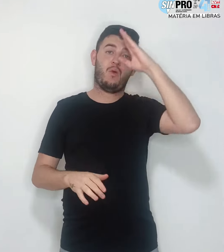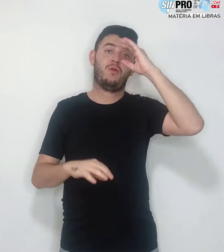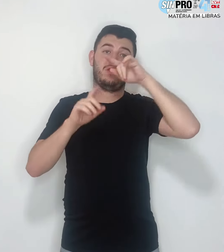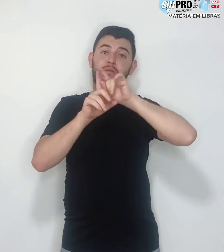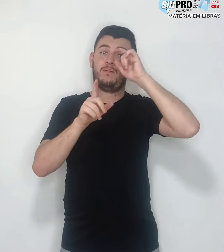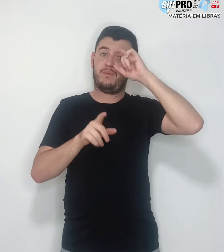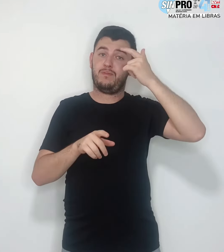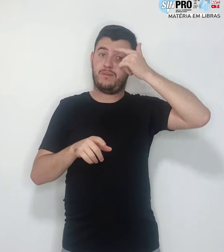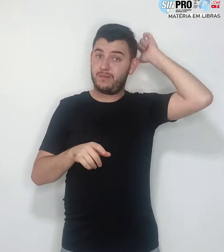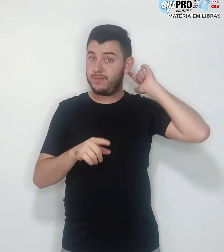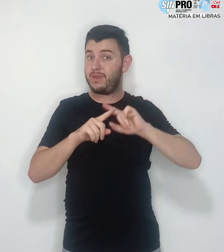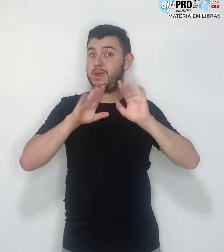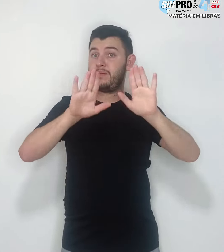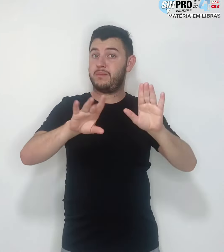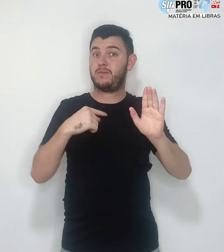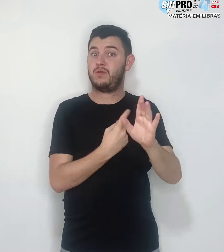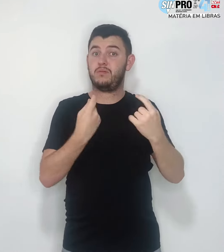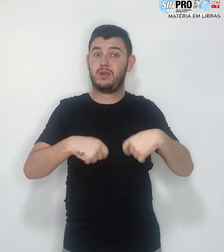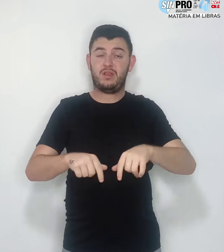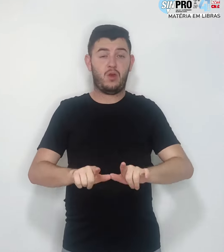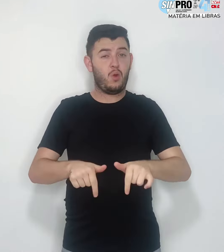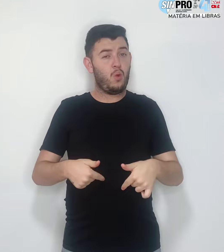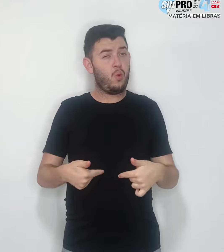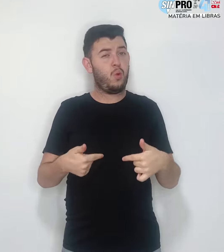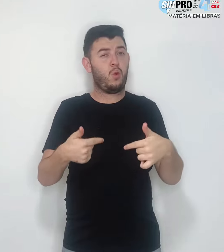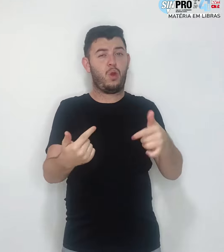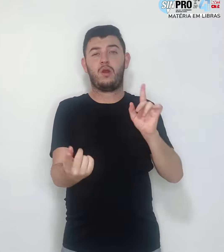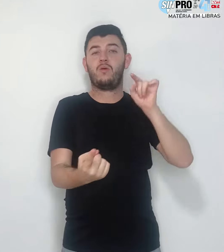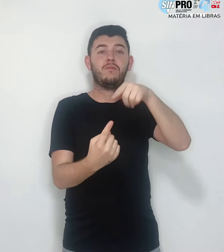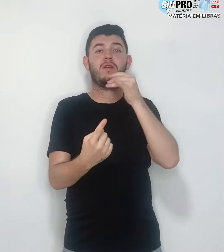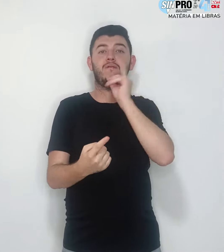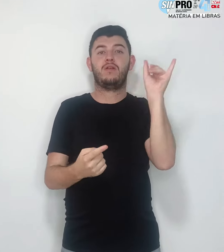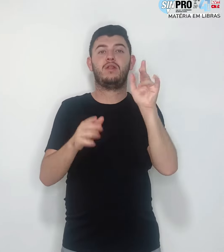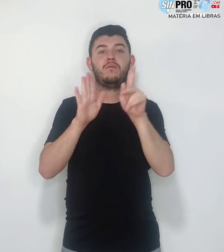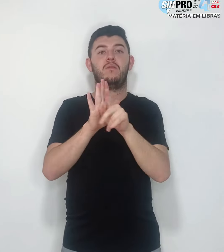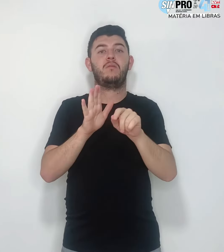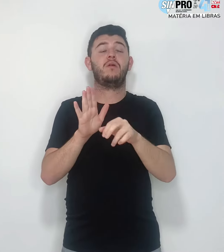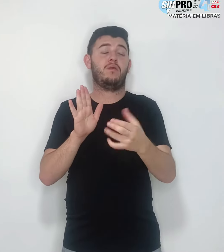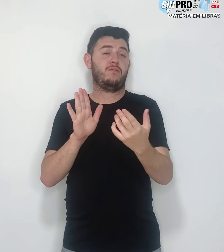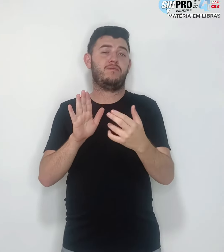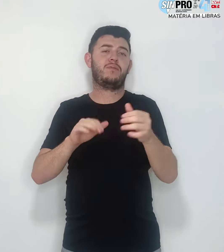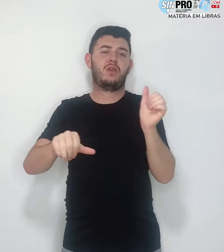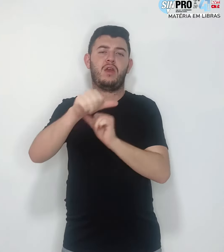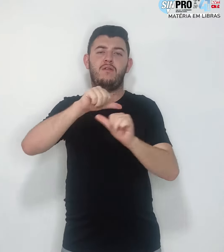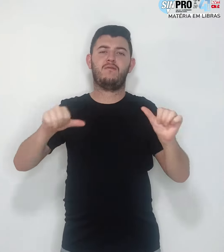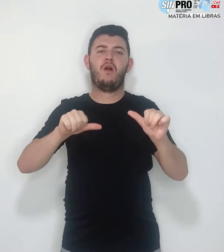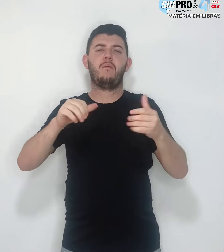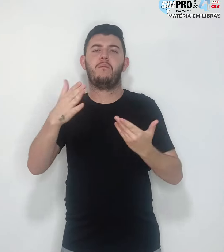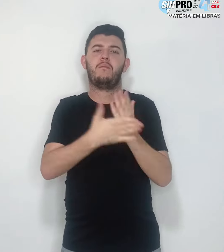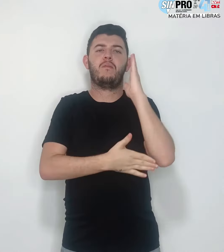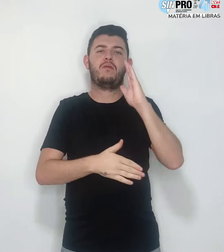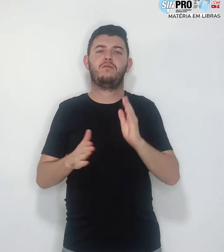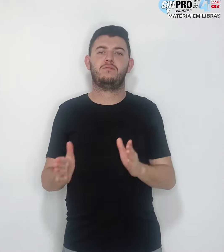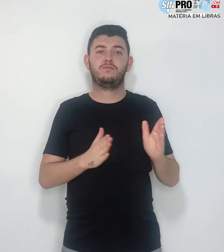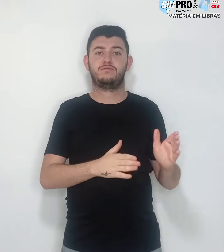explicou. Para ele, se a luta não for realizada de forma unificada e consolidada